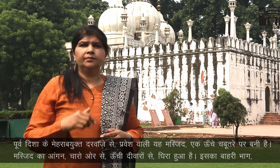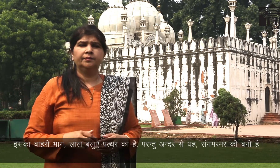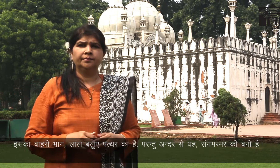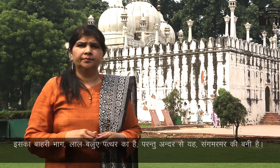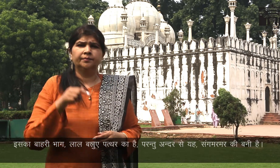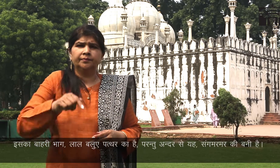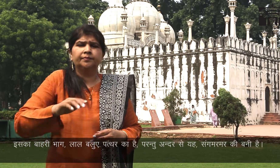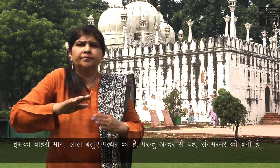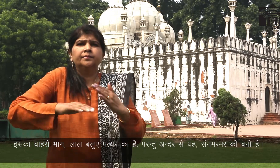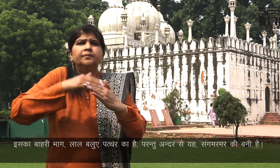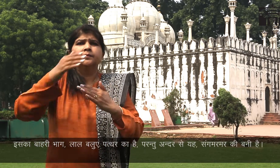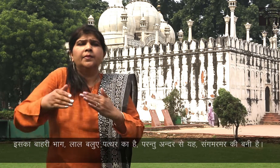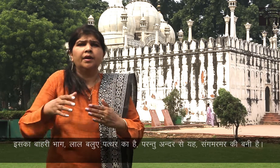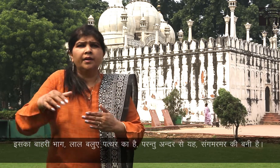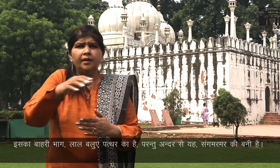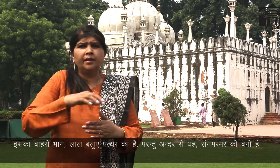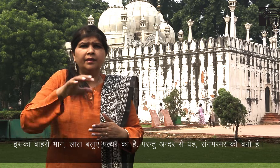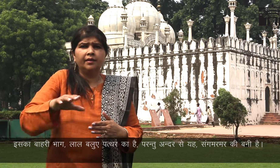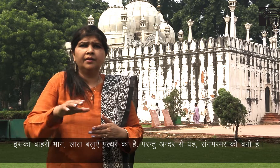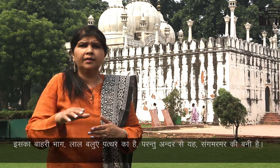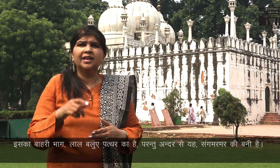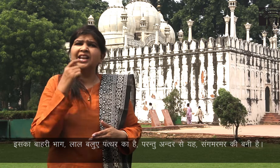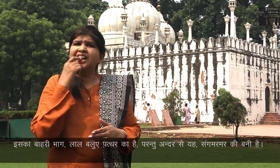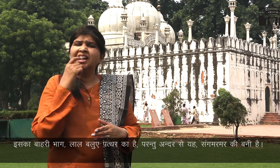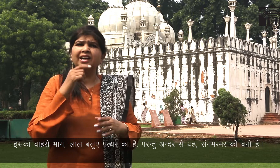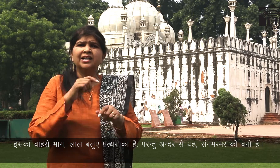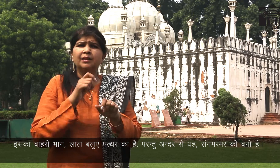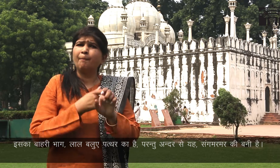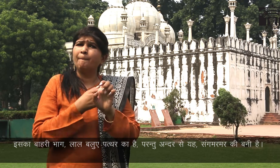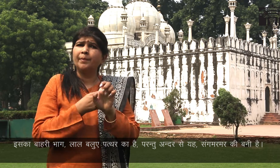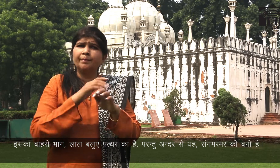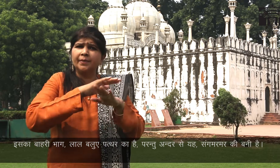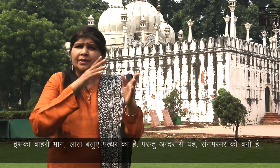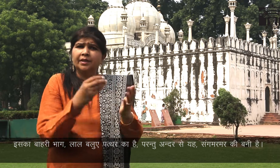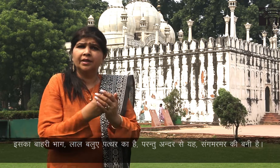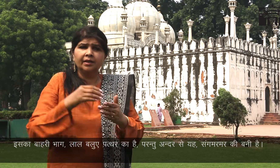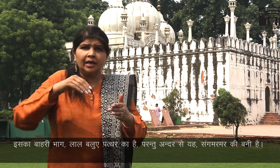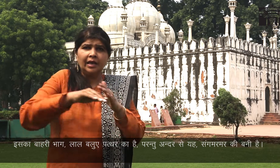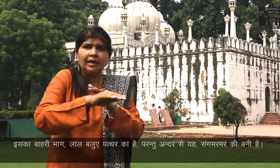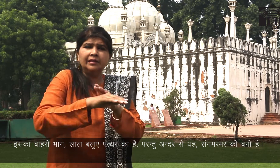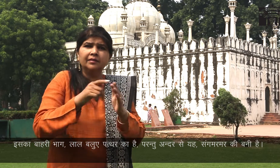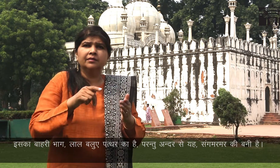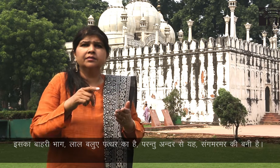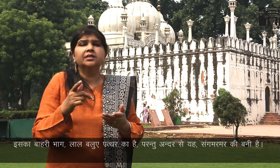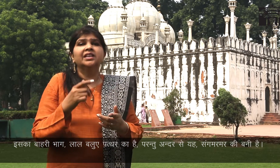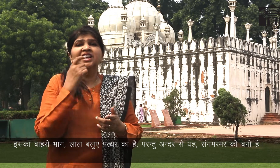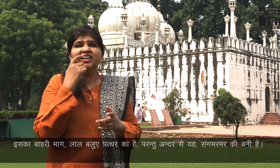इसका बाहरी भाग लाल बलुए पत्थर का है, परंतु अंदर से यह संगमरमर की बनी है।